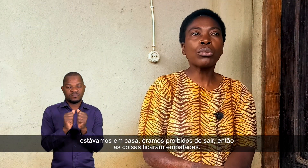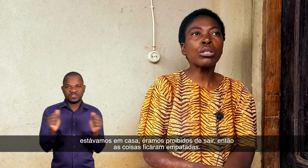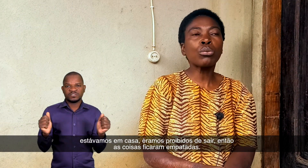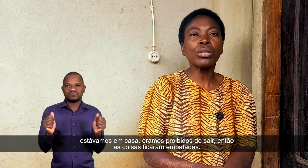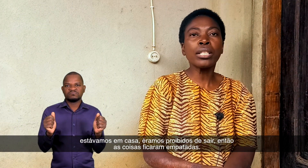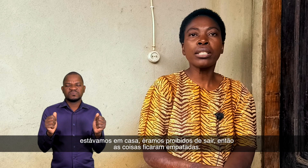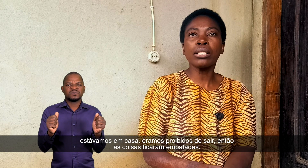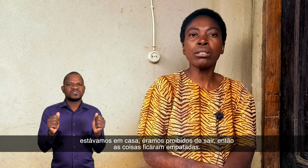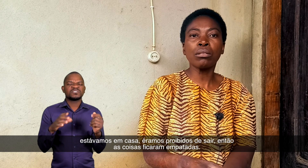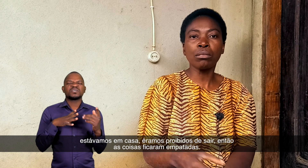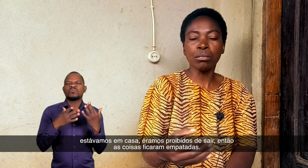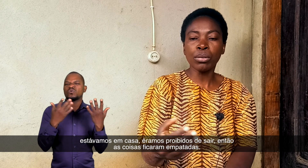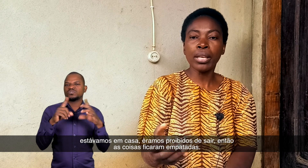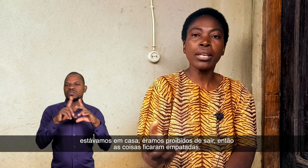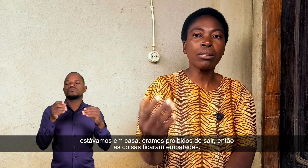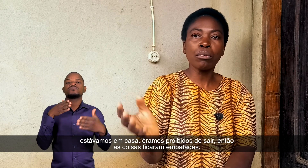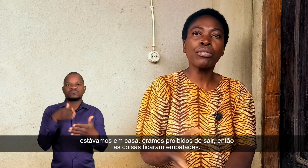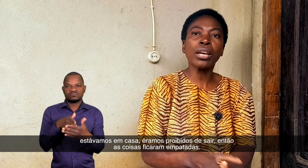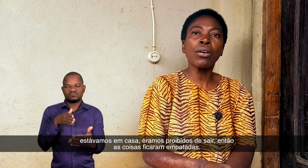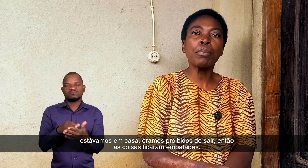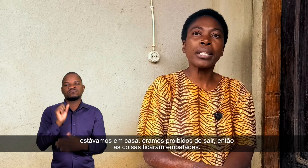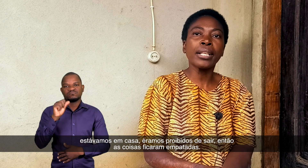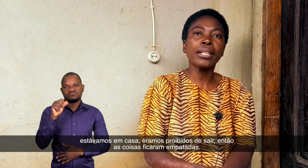muitas coisas ficaram empatadas.